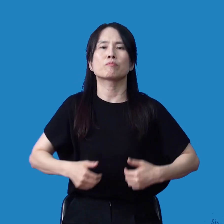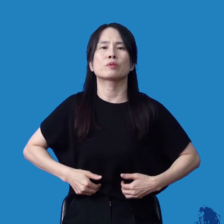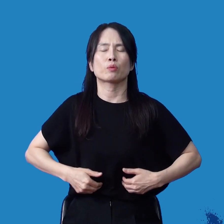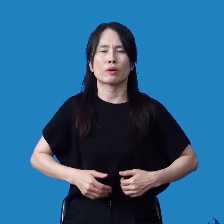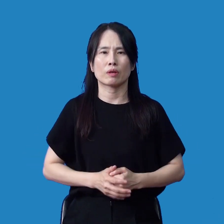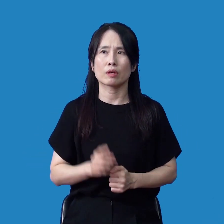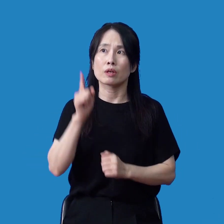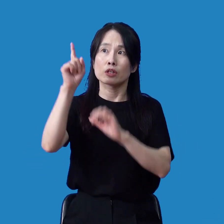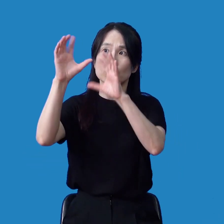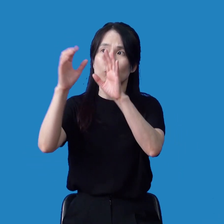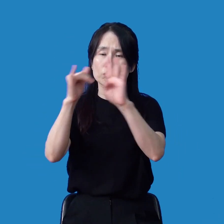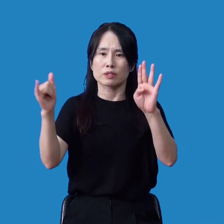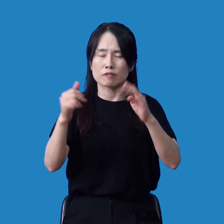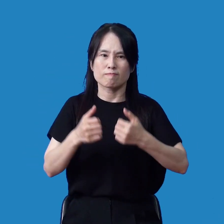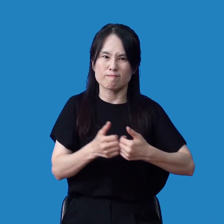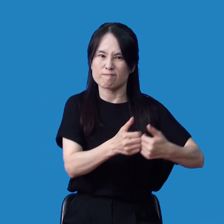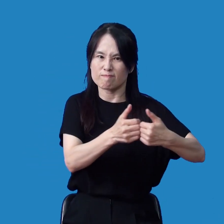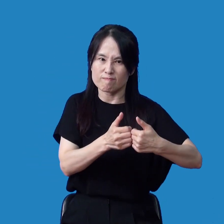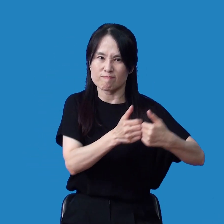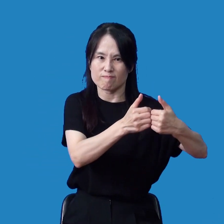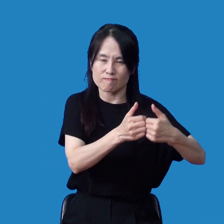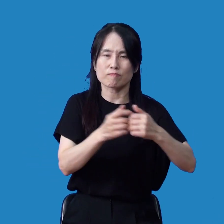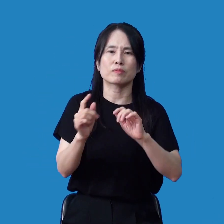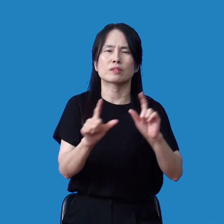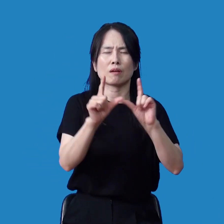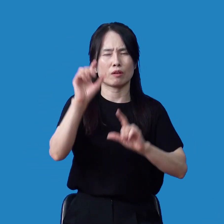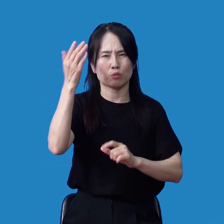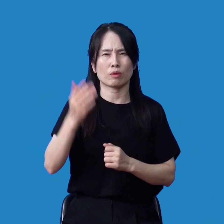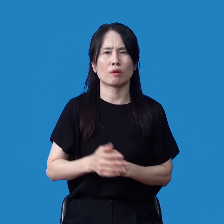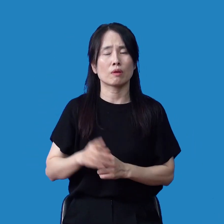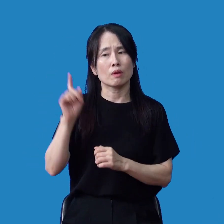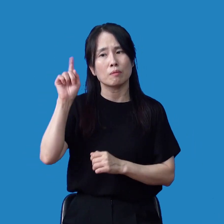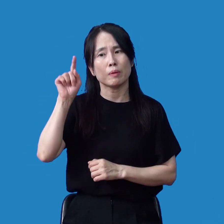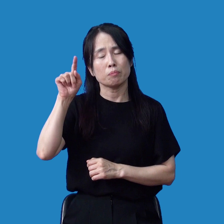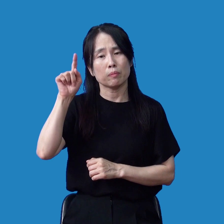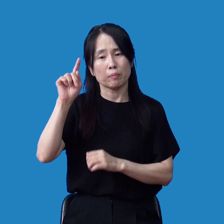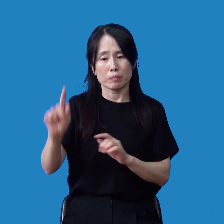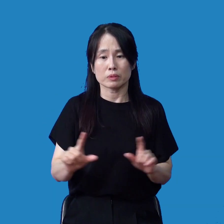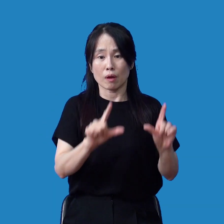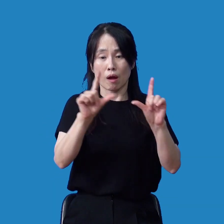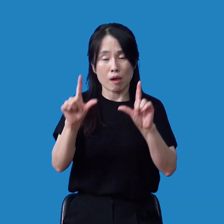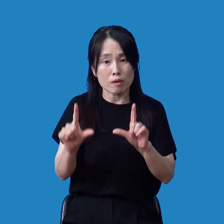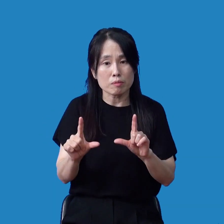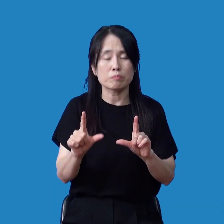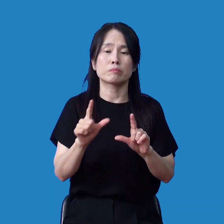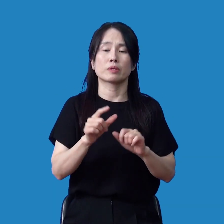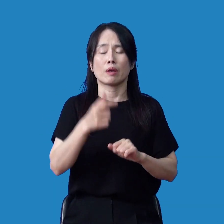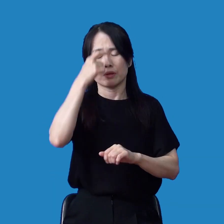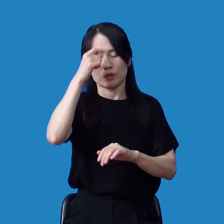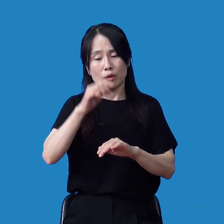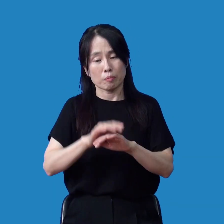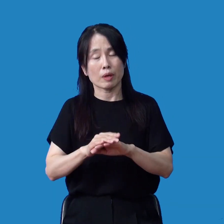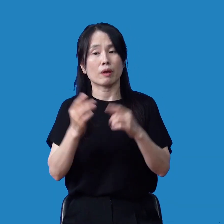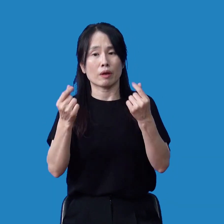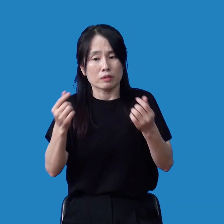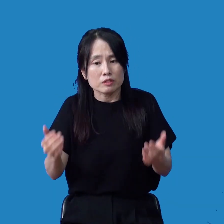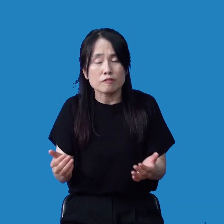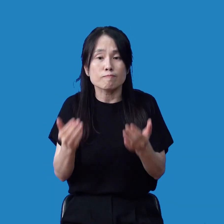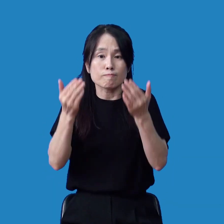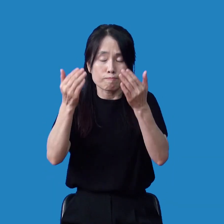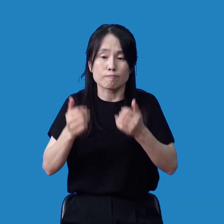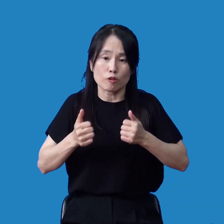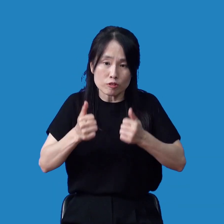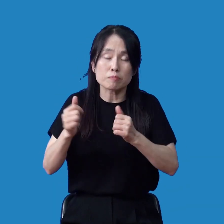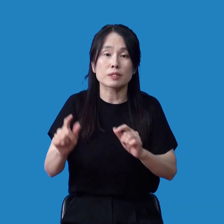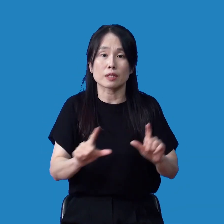저항하면서 살아야 합니다. 우리가 하루하루 삶의 예배만 잘 드리면 만사 오케이인가? 그렇지가